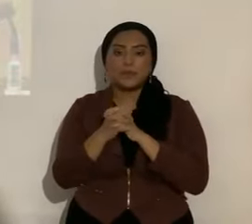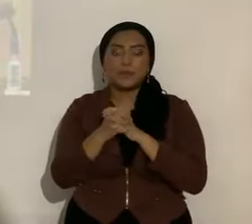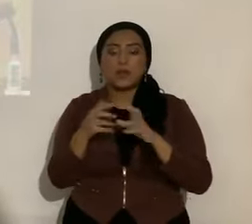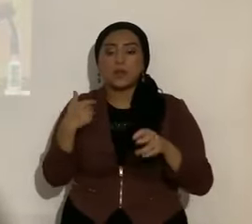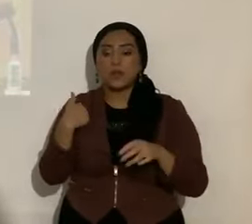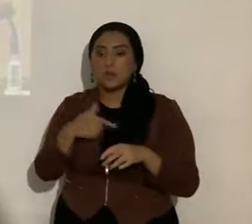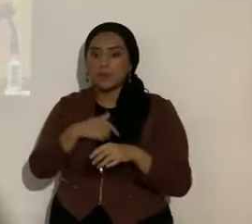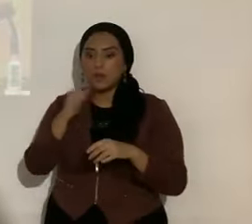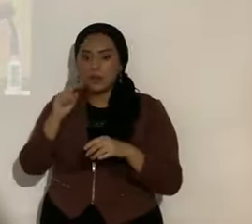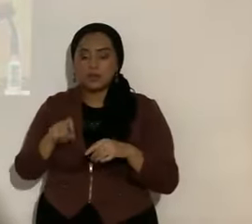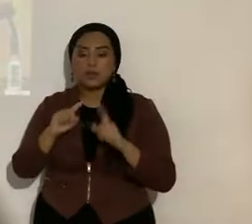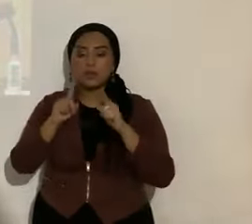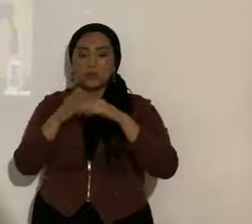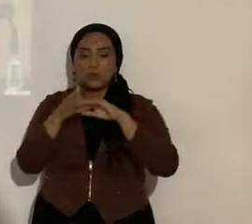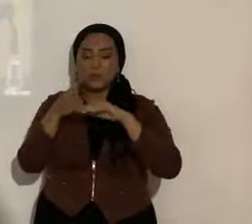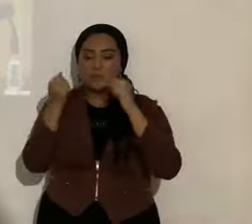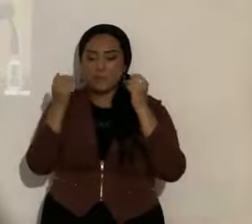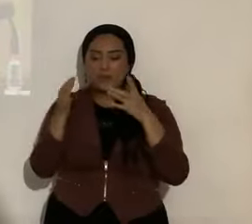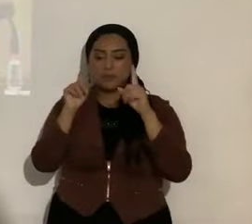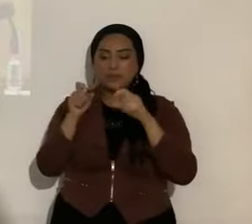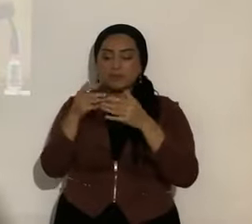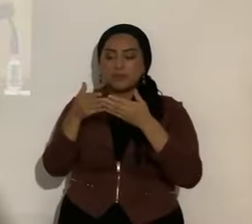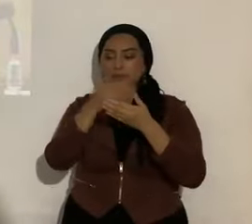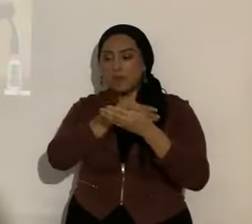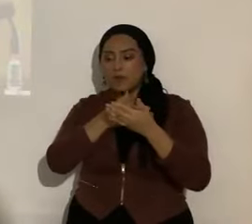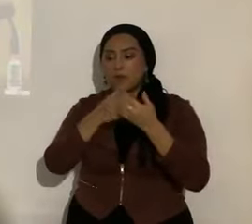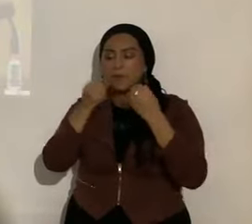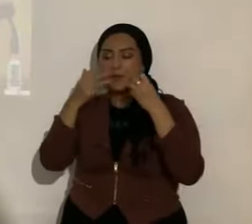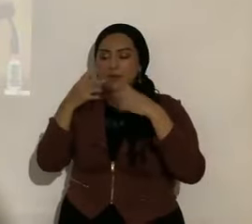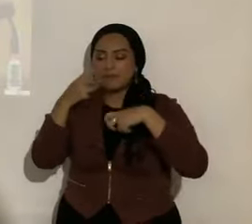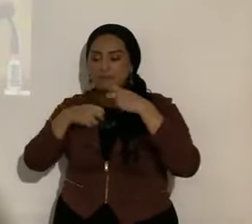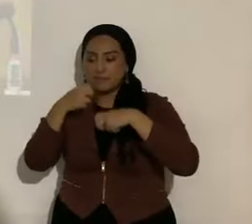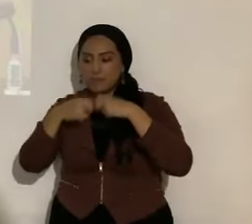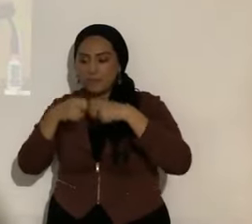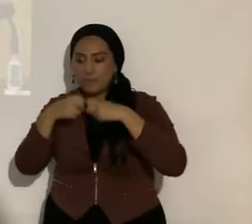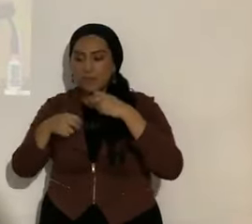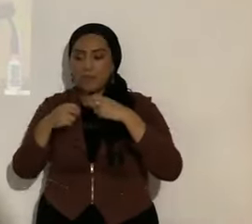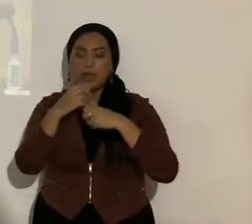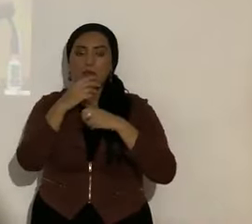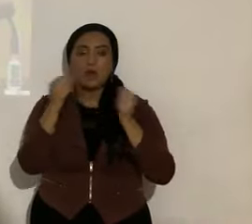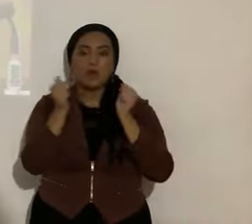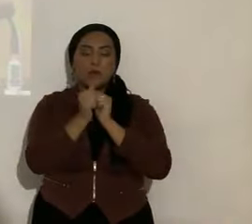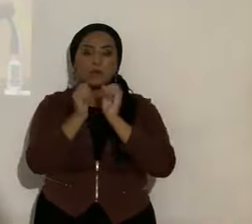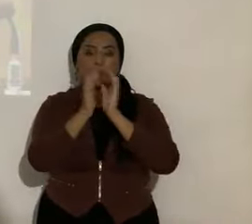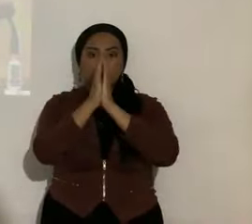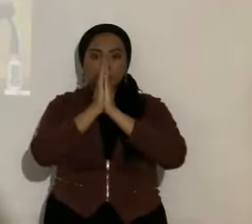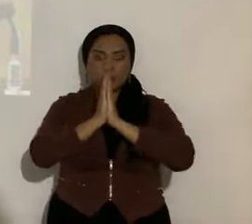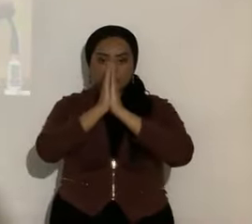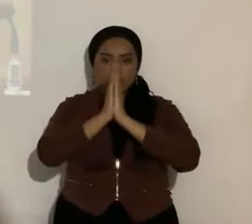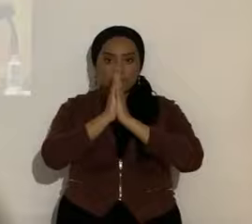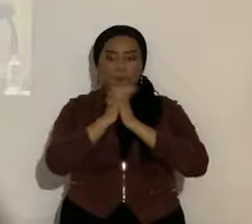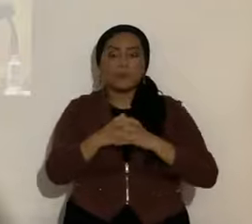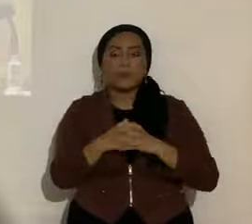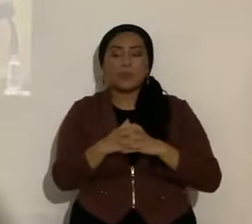nosotros tenemos que pasar muchas pruebas antes y muchas dificultades, y con la oración